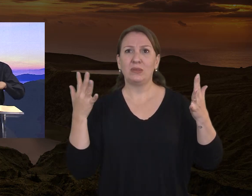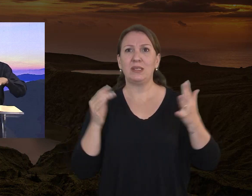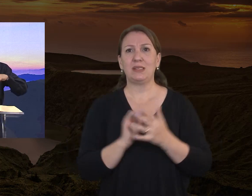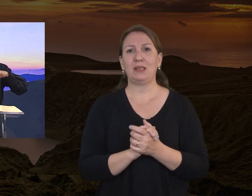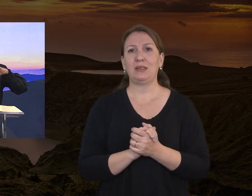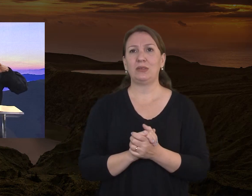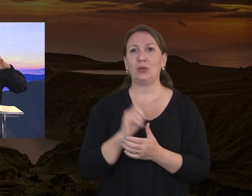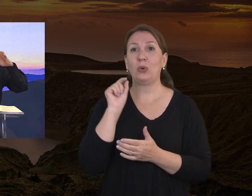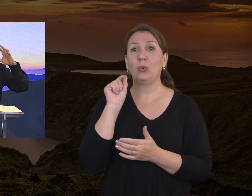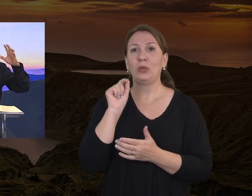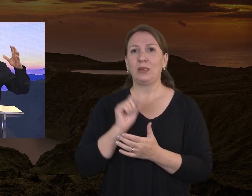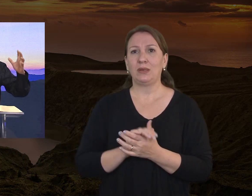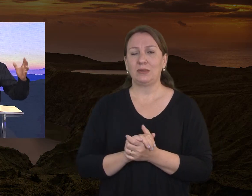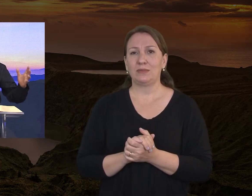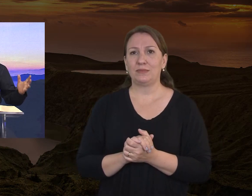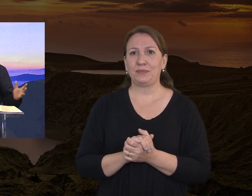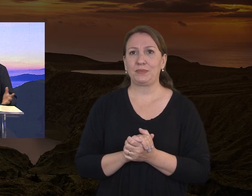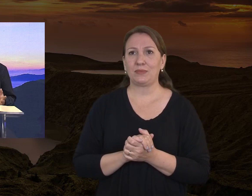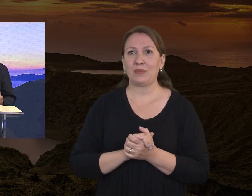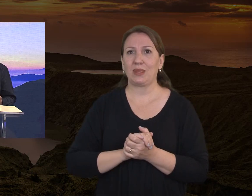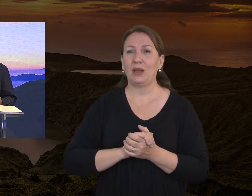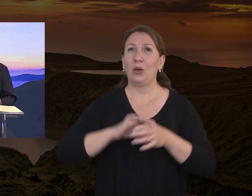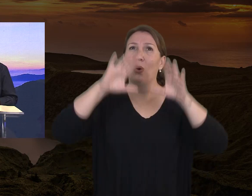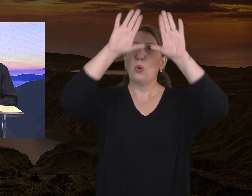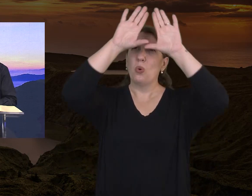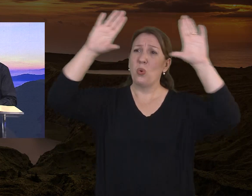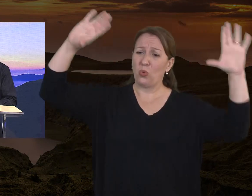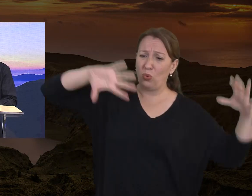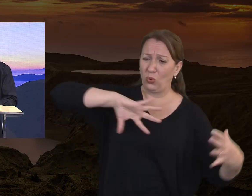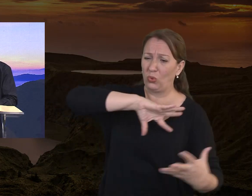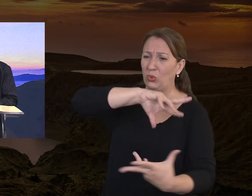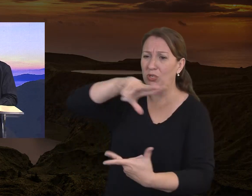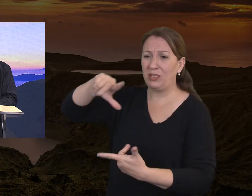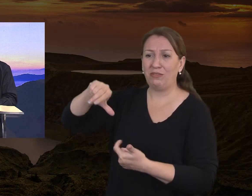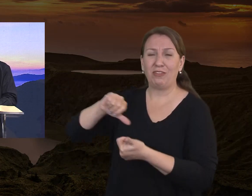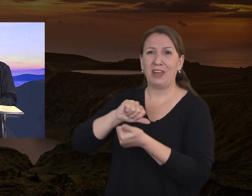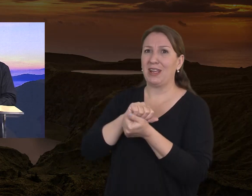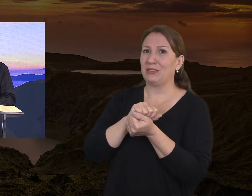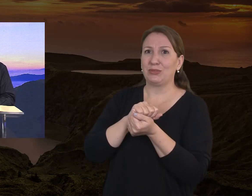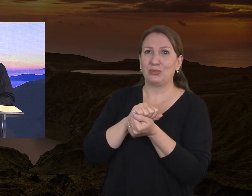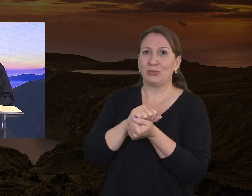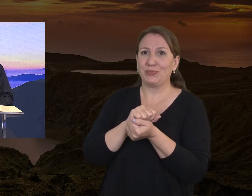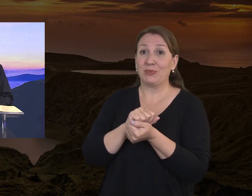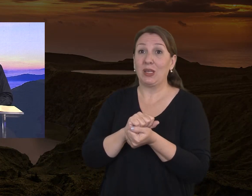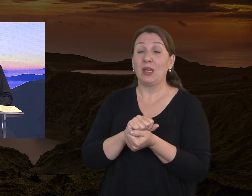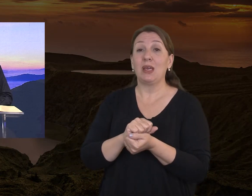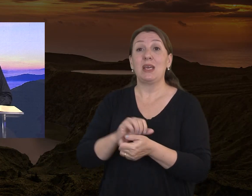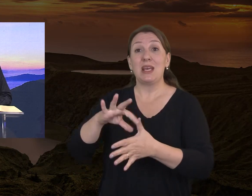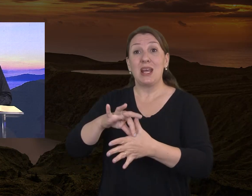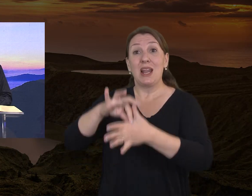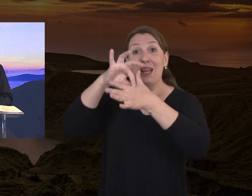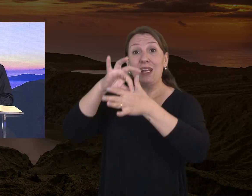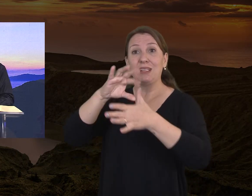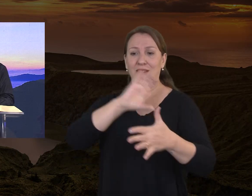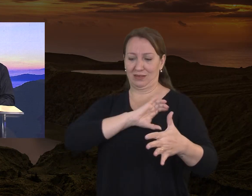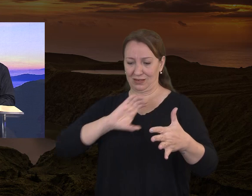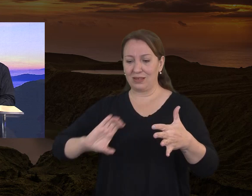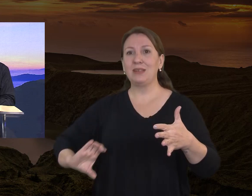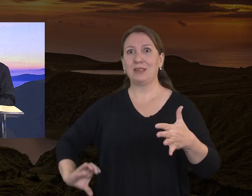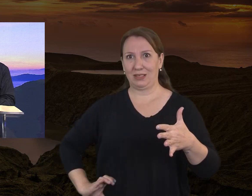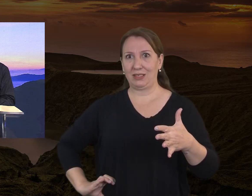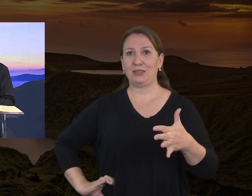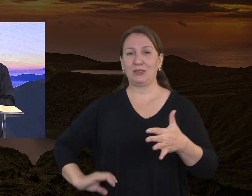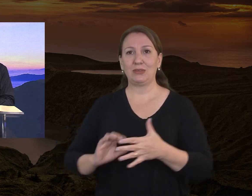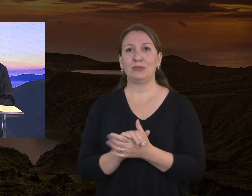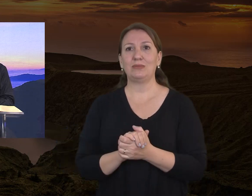a reconstituição geral do universo, com Cristo à cabeça de todo o processo, e